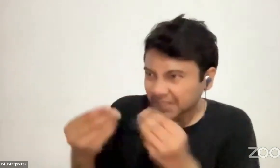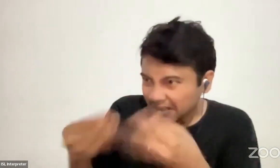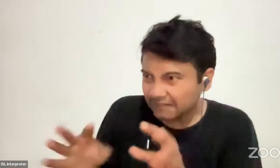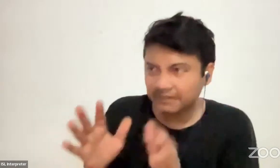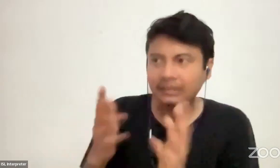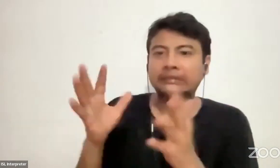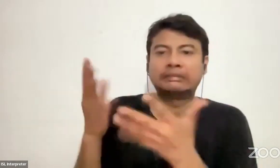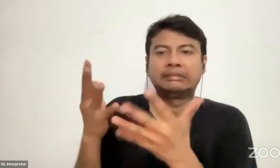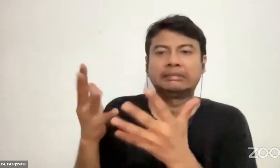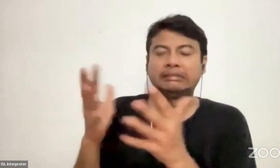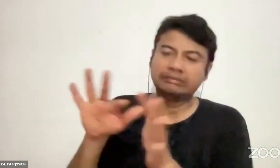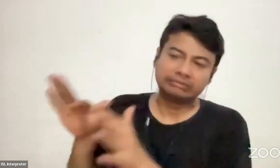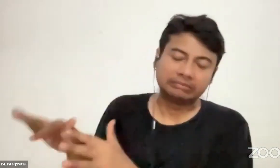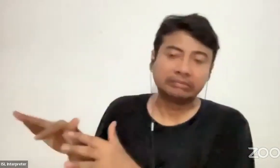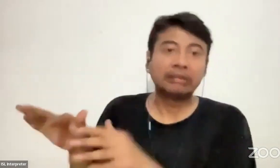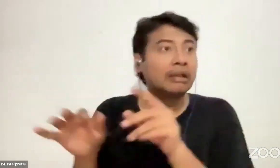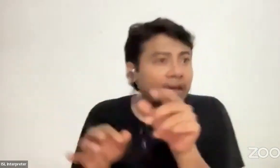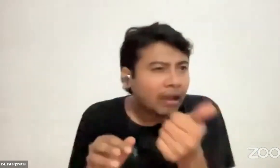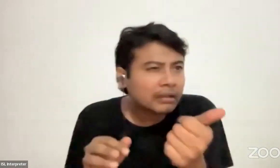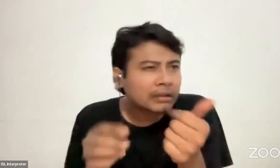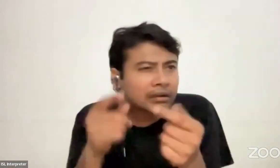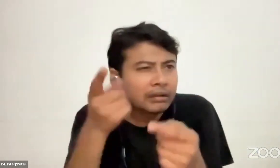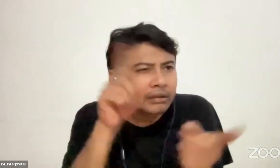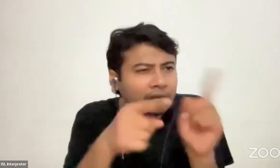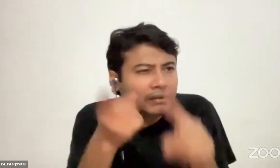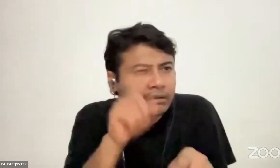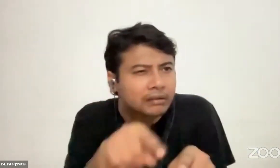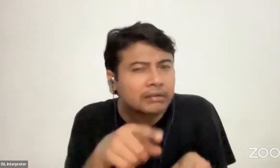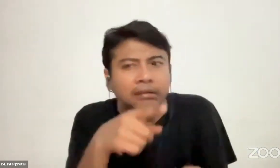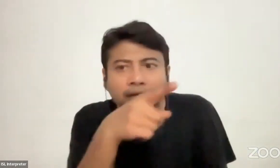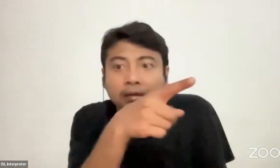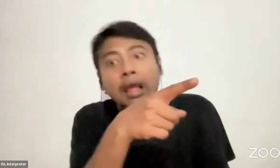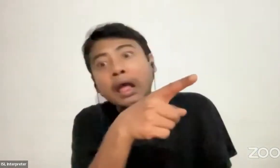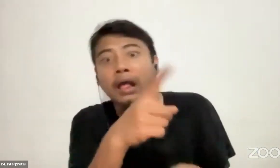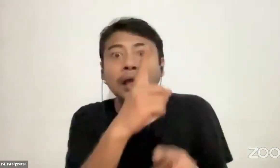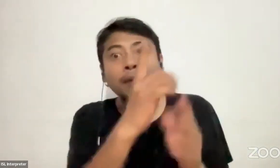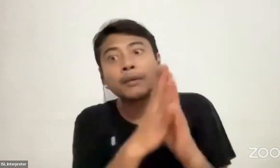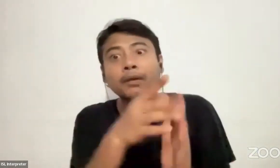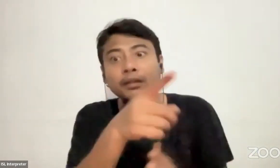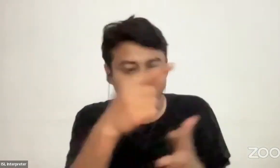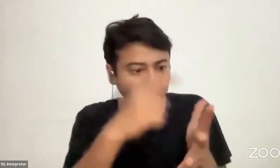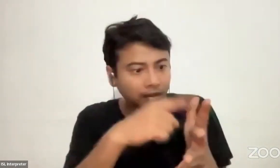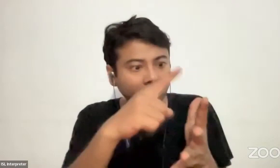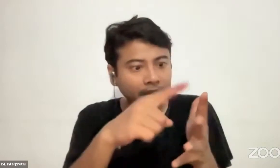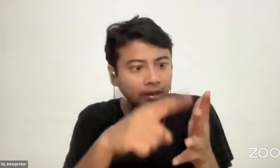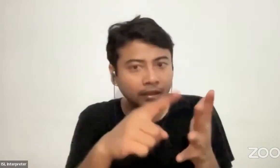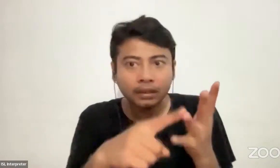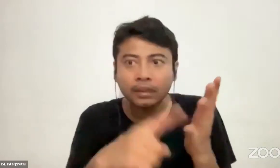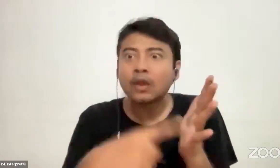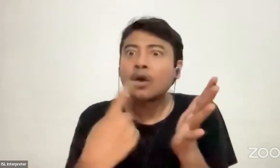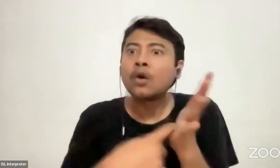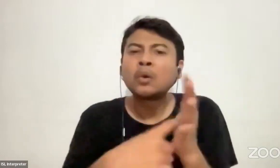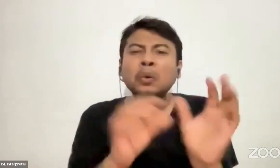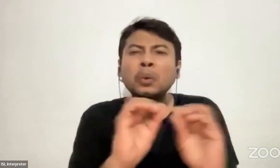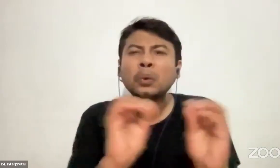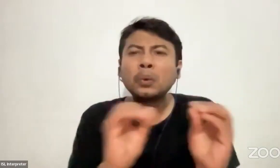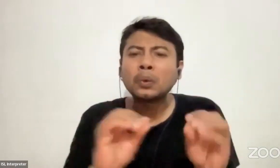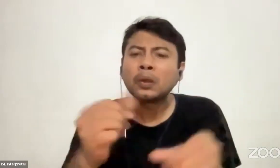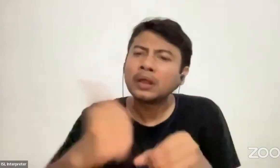कि उनको ये खाने के लिए ना रोका जाए और उनको शराब पीने के लिए मना ना किया जाए।